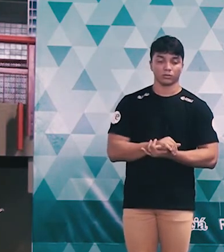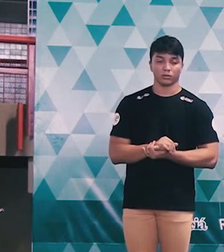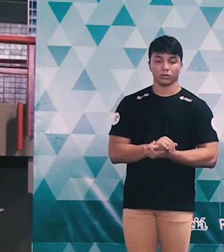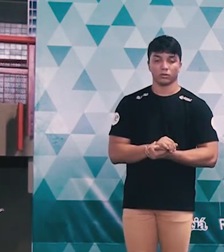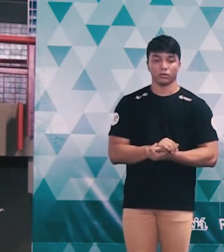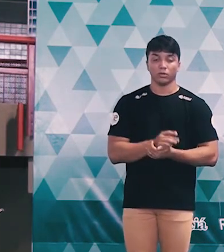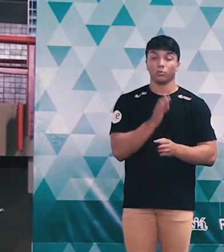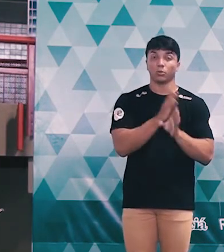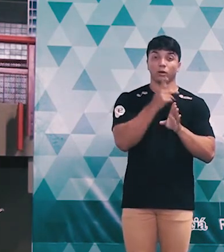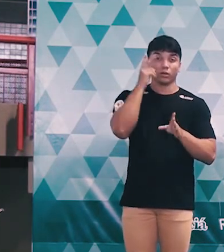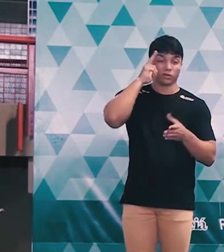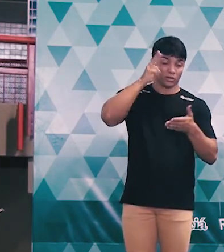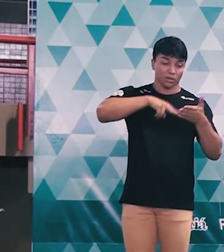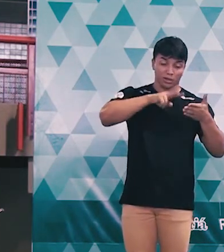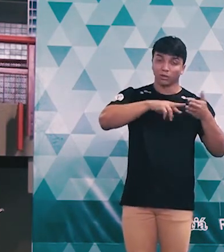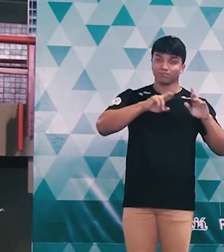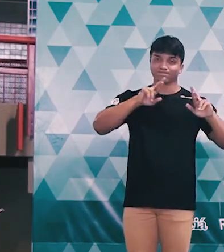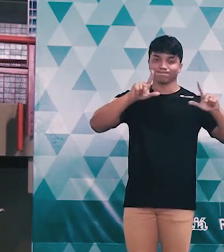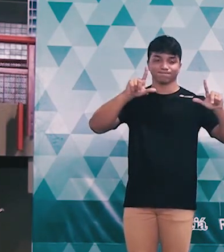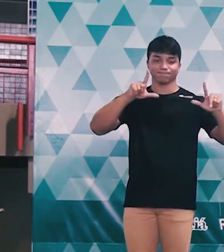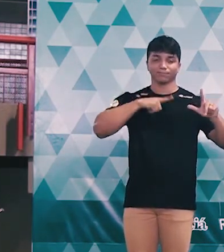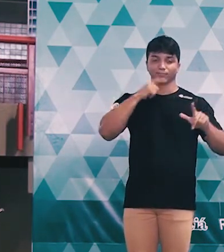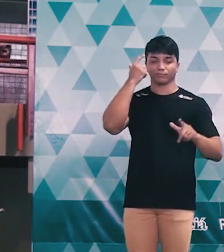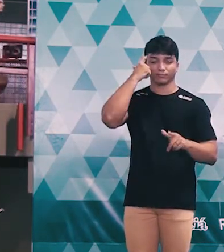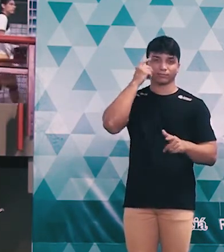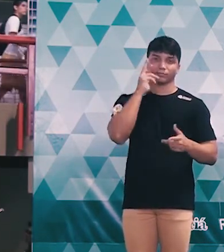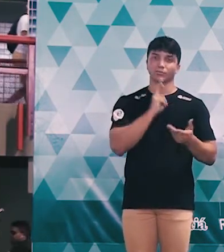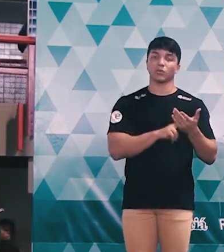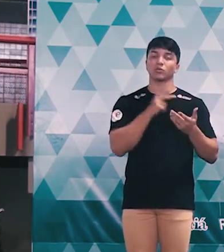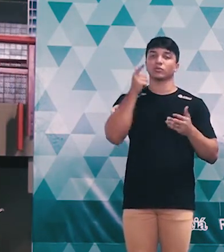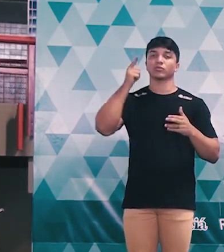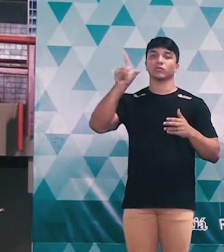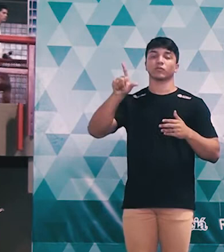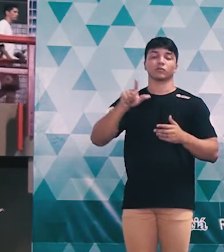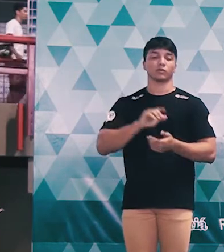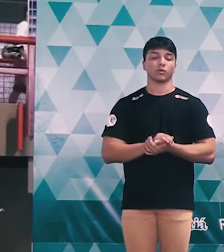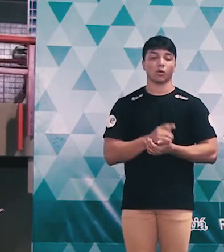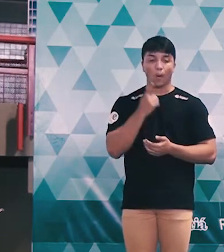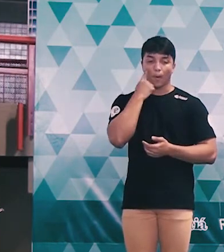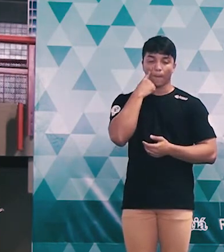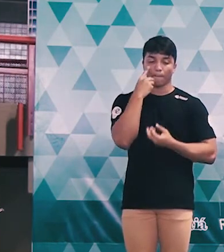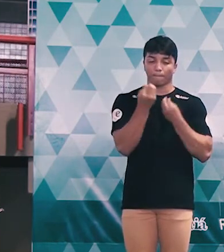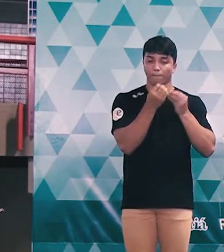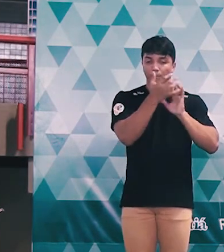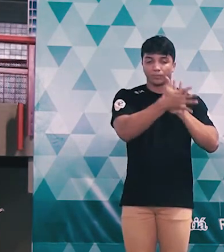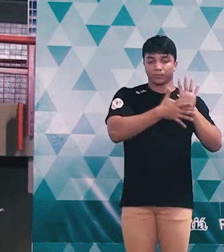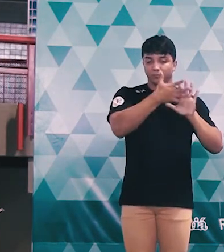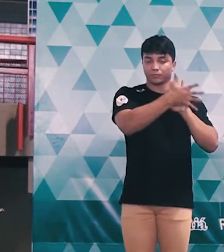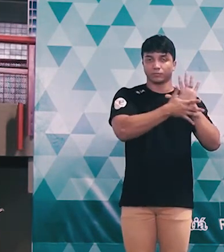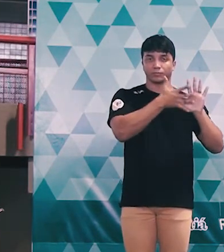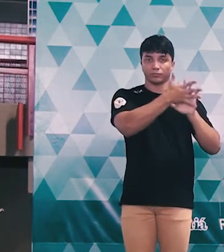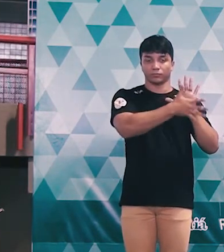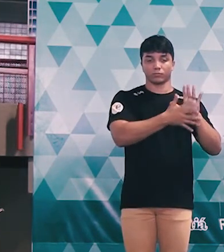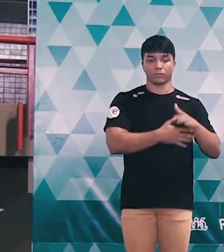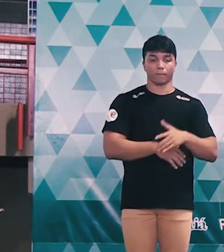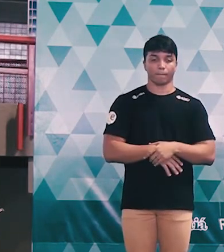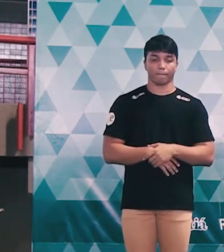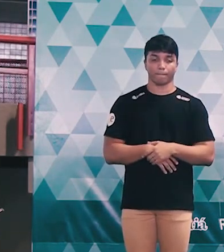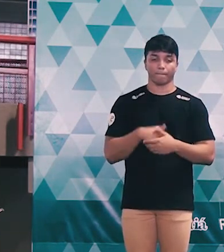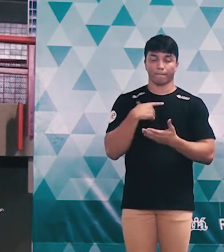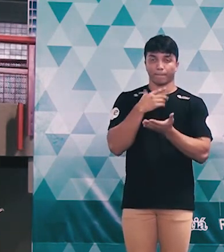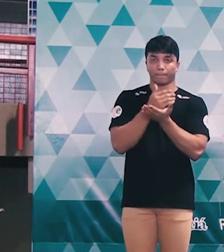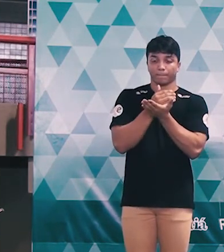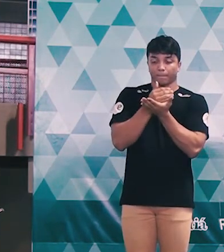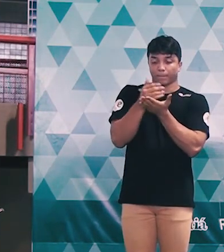errou porque leu uma coisa e acabou respondendo outra. Olha só como é que é o texto. O texto é assim, ó. Ao